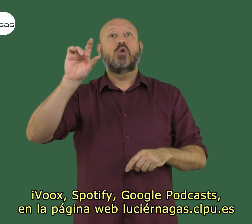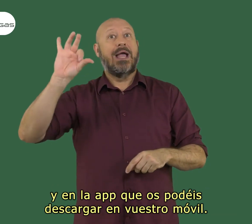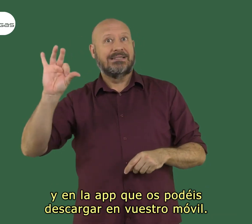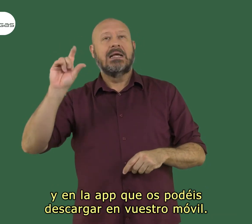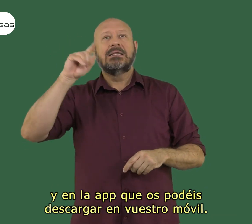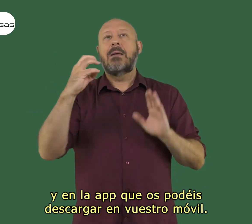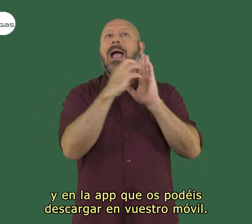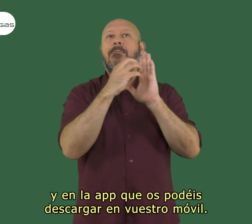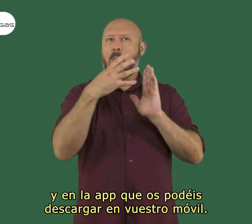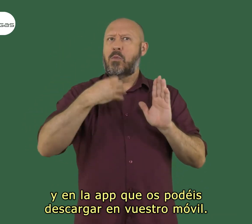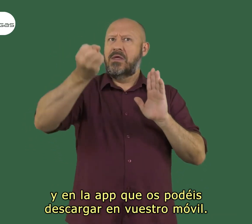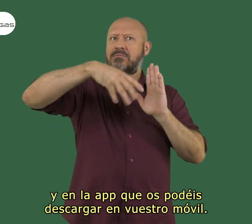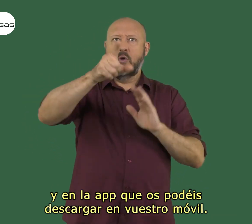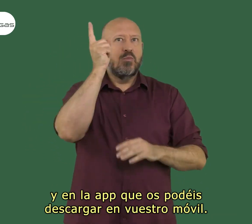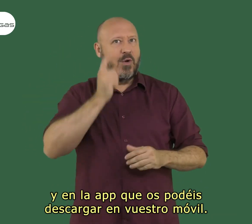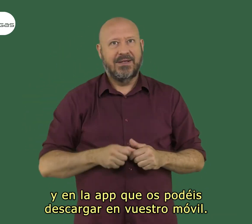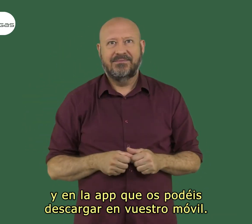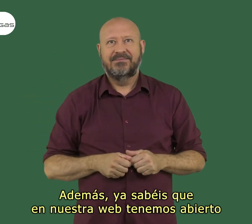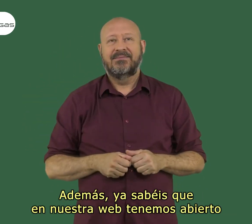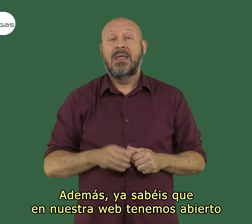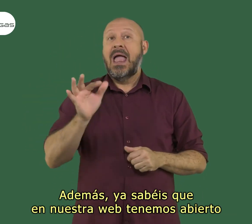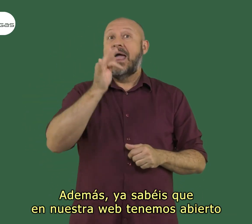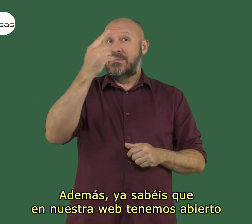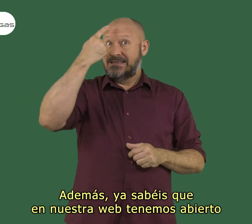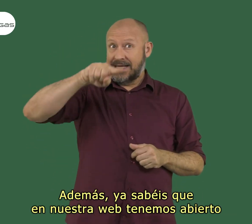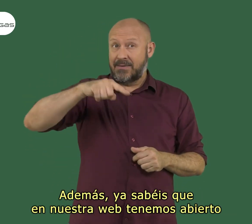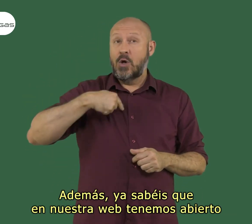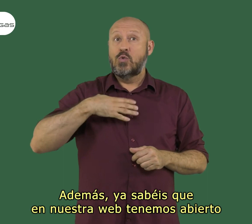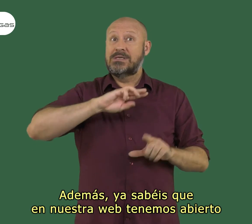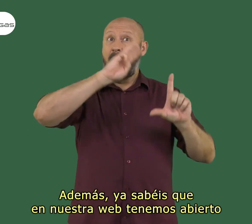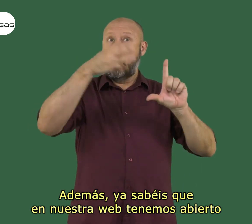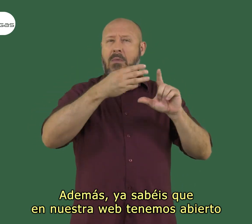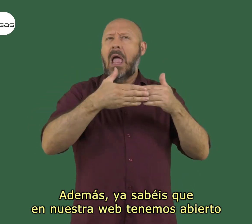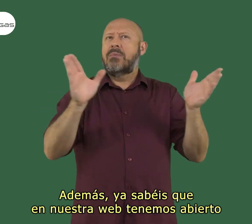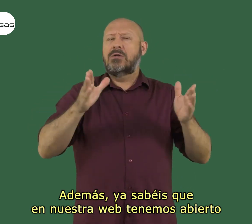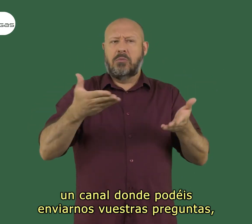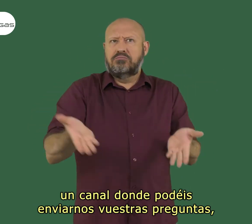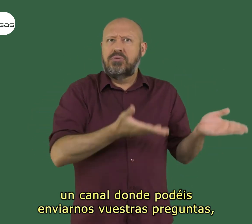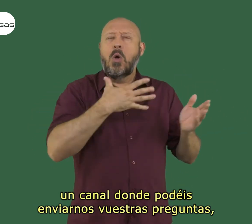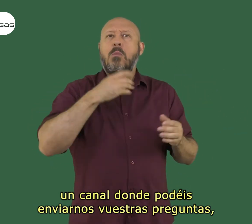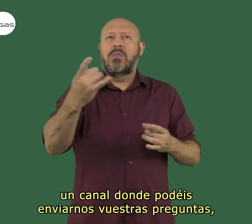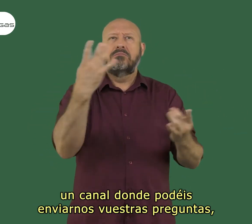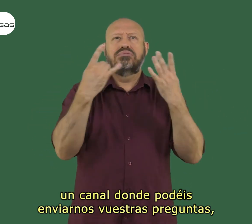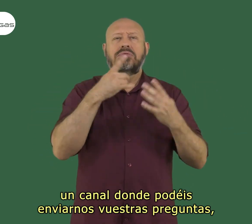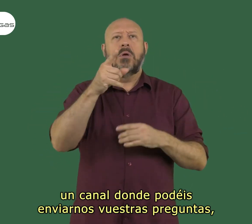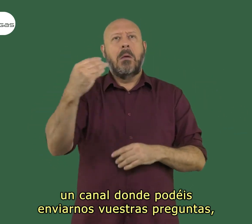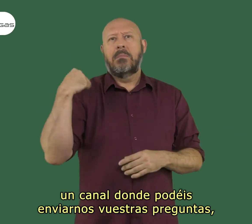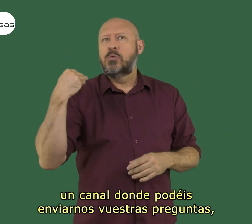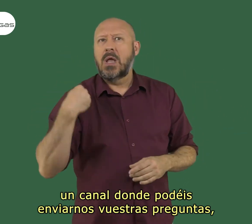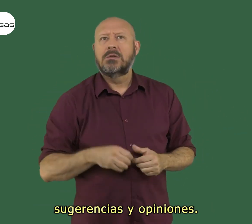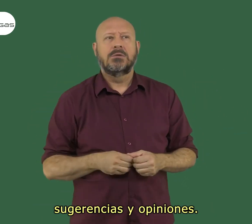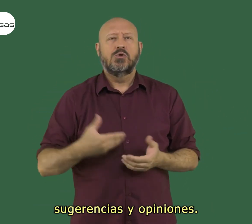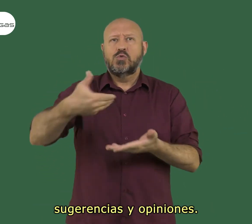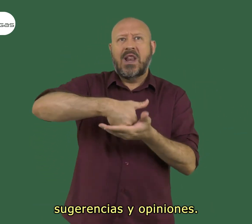luciérnagas.clpu.es y en la app que os podéis descargar en vuestro móvil. Además, ya sabéis que en nuestra web tenemos abierto un canal donde podéis enviarnos vuestras